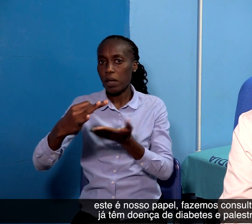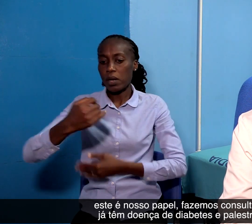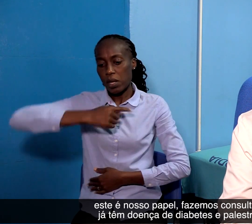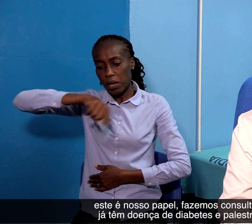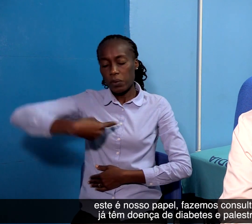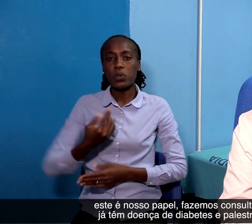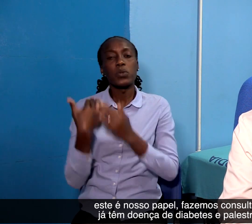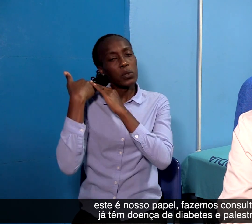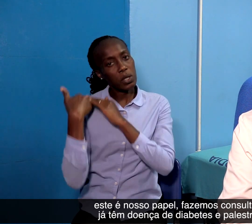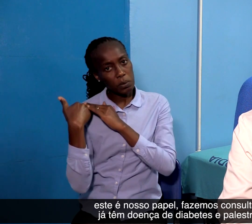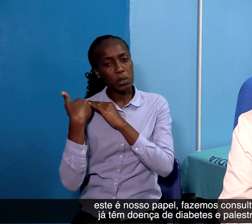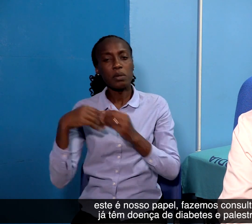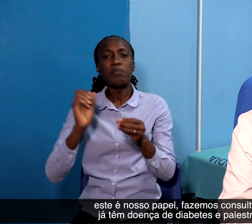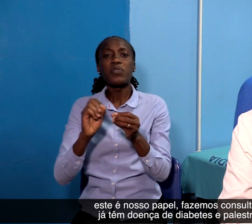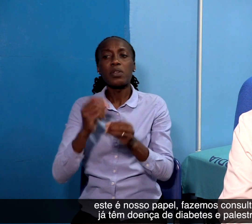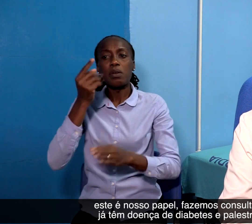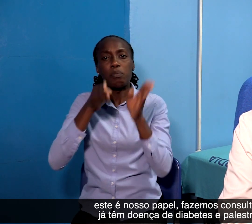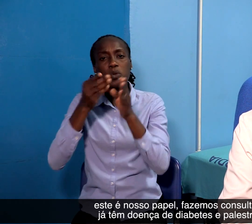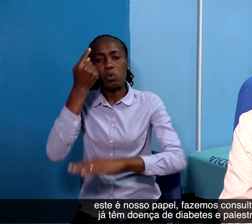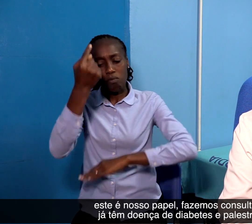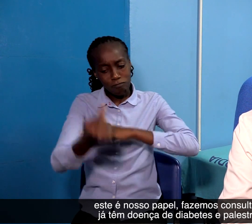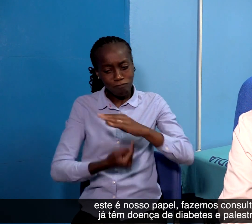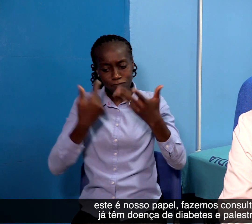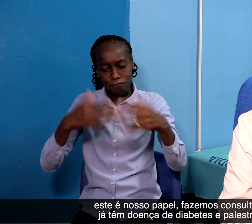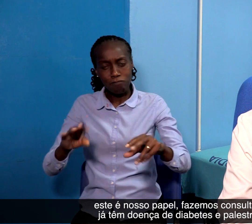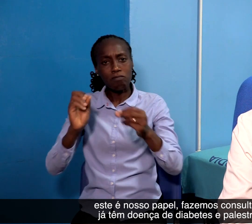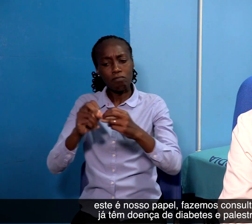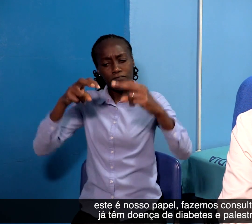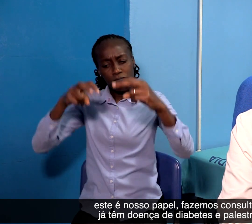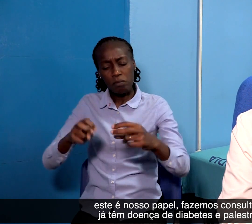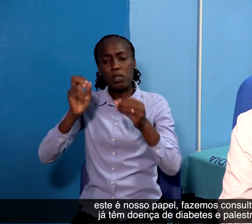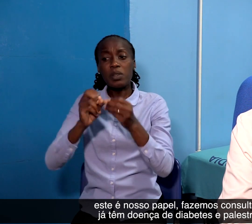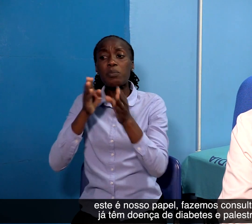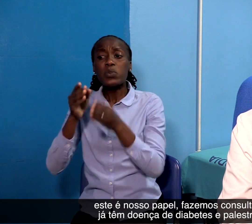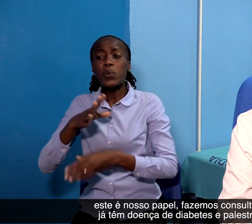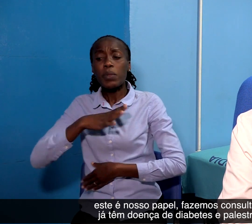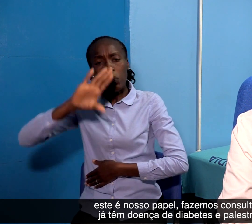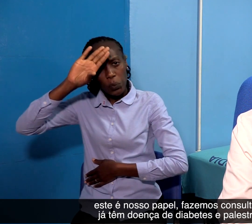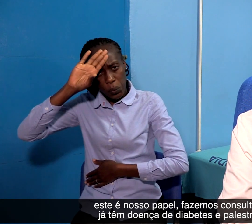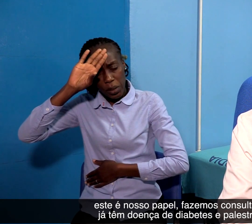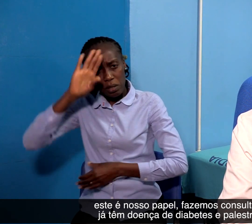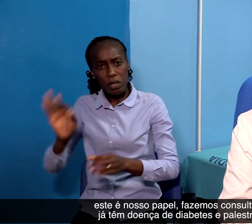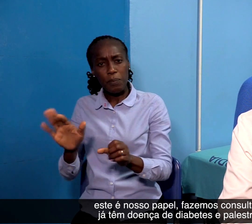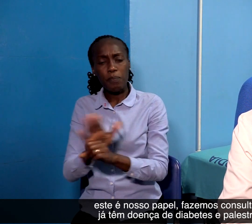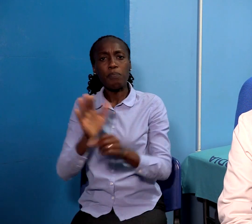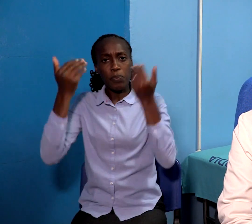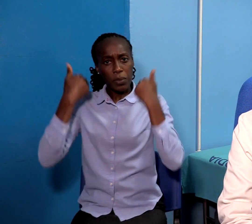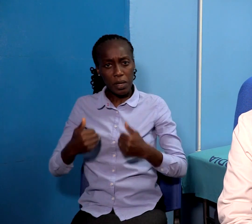Em consultas, fizemos consultas para aqueles que já têm a doença diabetes e também em várias palestras de